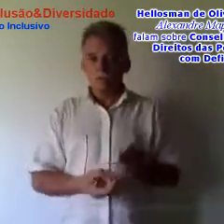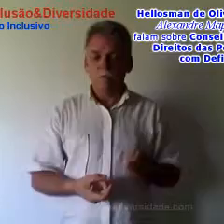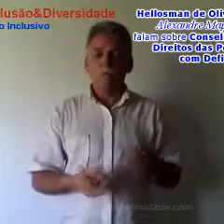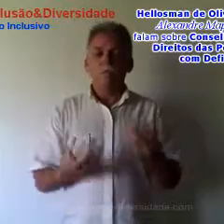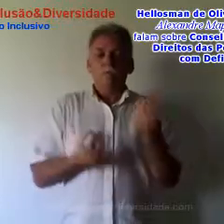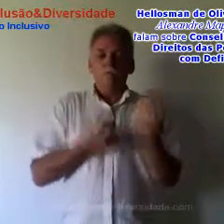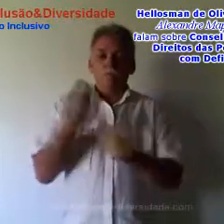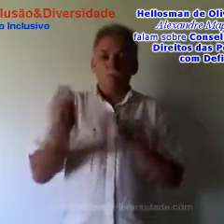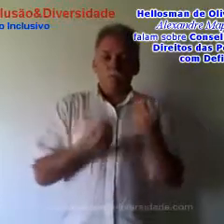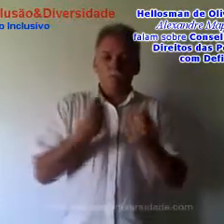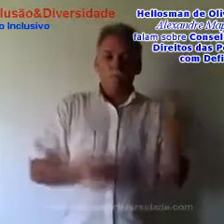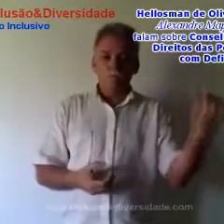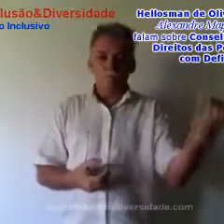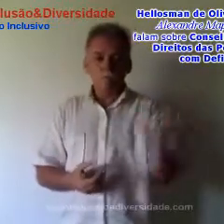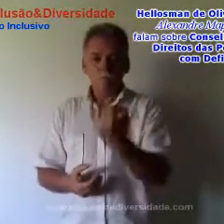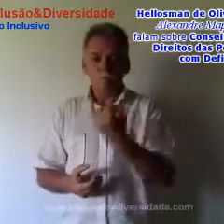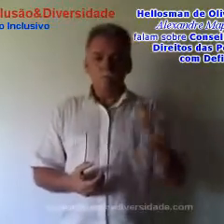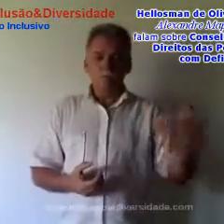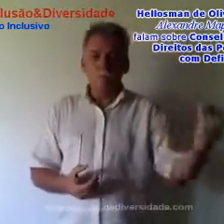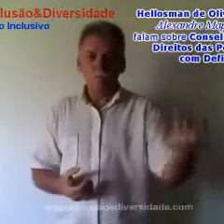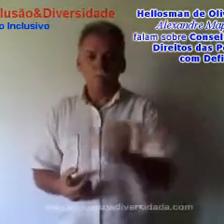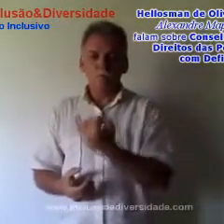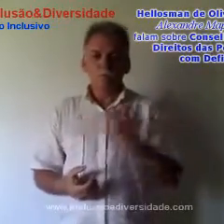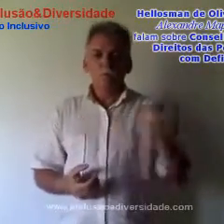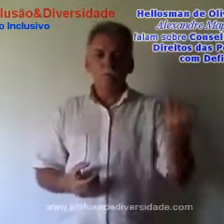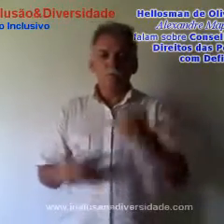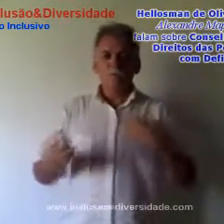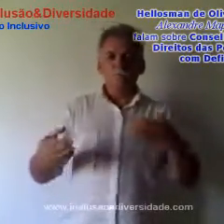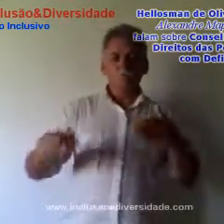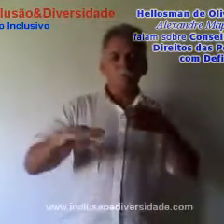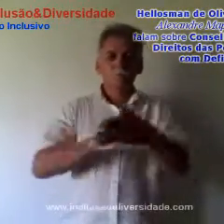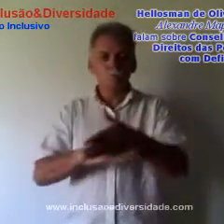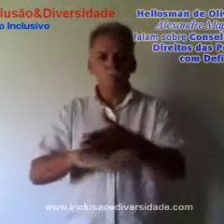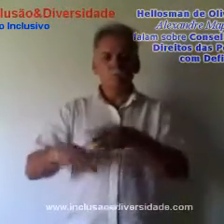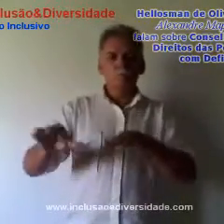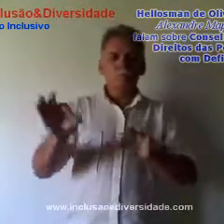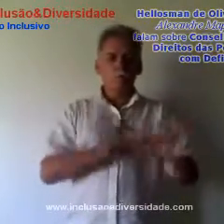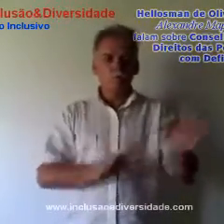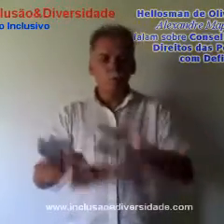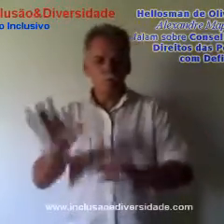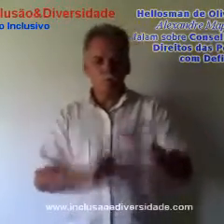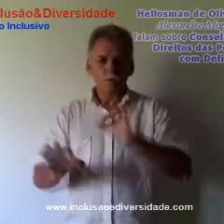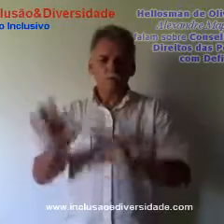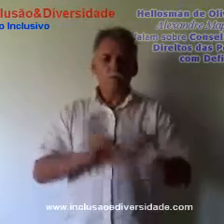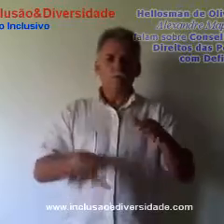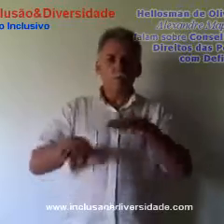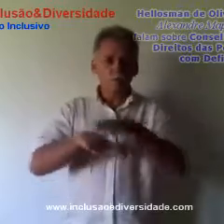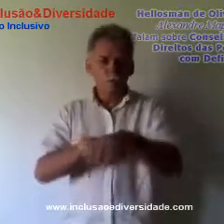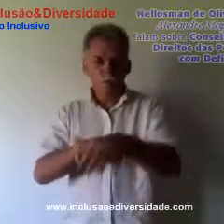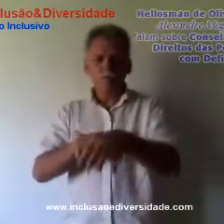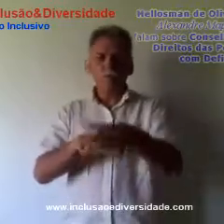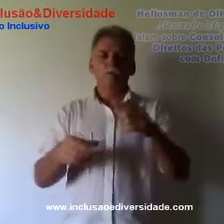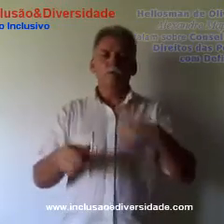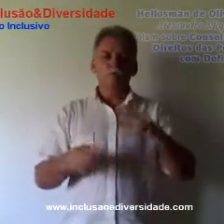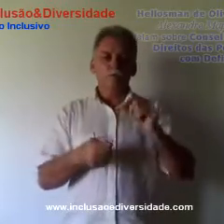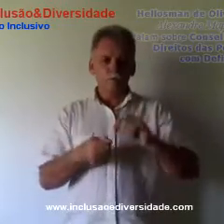direito na elaboração, na implantação, na implementação, na